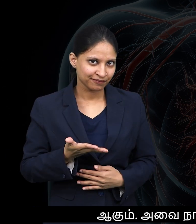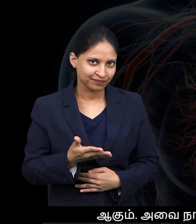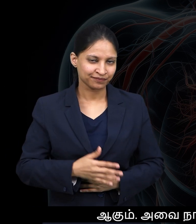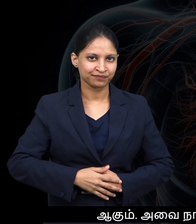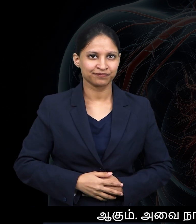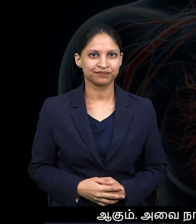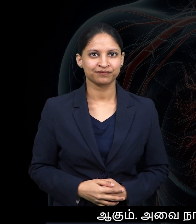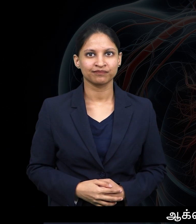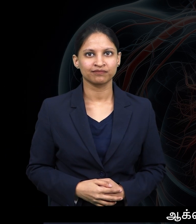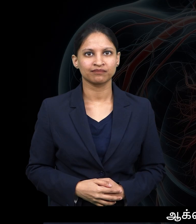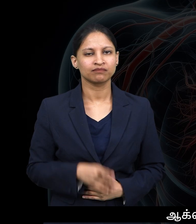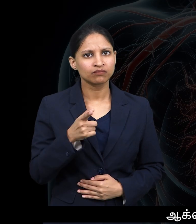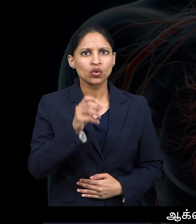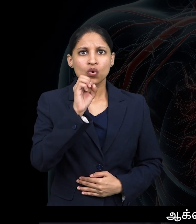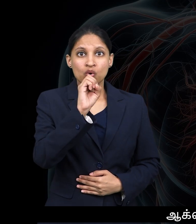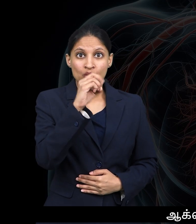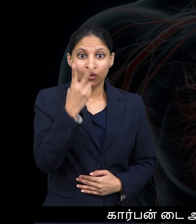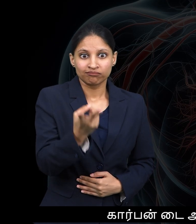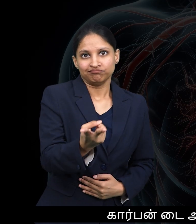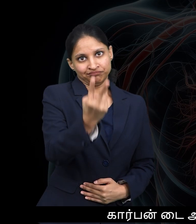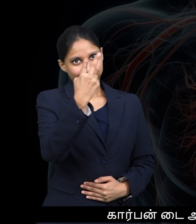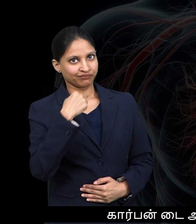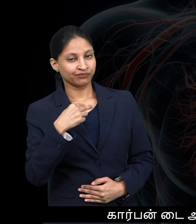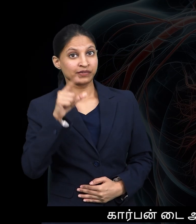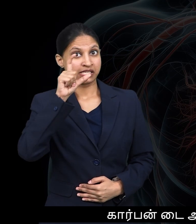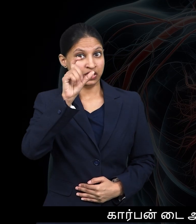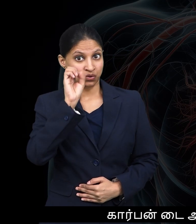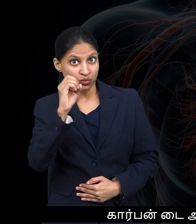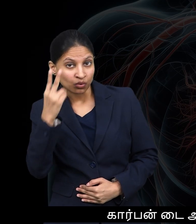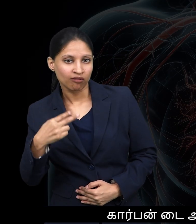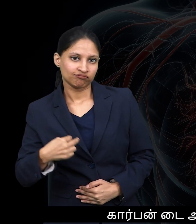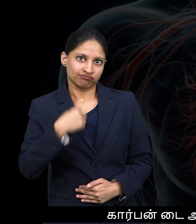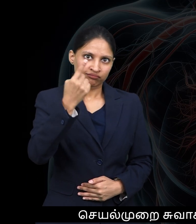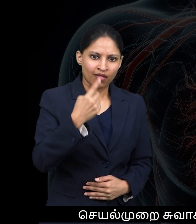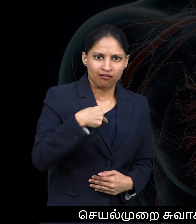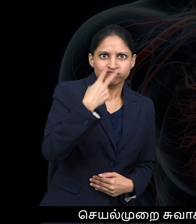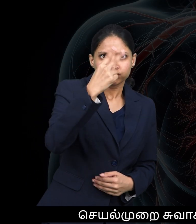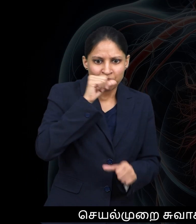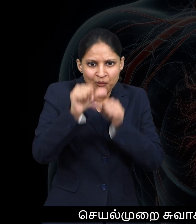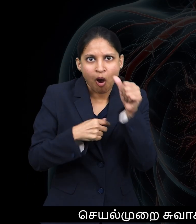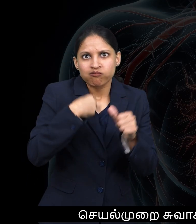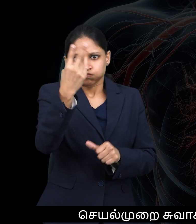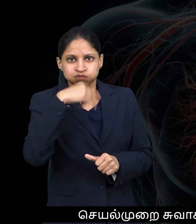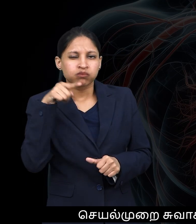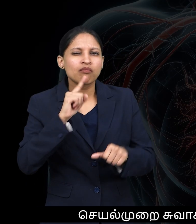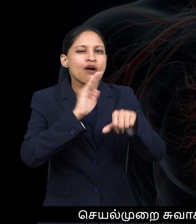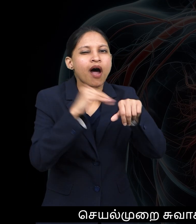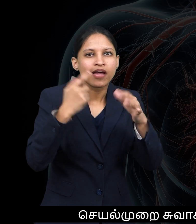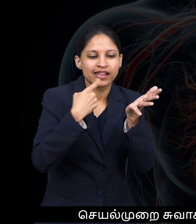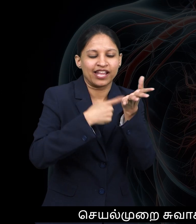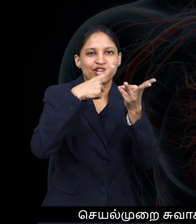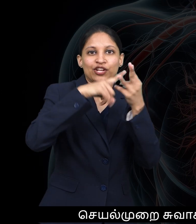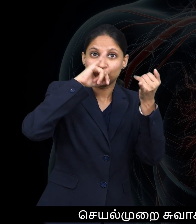சுவாசிக்க உதவுகின்றன. ஆக்சிஜனை எடுத்து கார்பன் டை ஆக்சைடை வெளியேற்றும் செயல்முறை சுவாசம் என்று